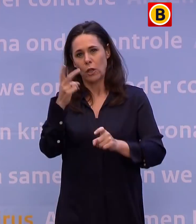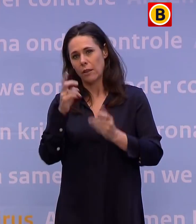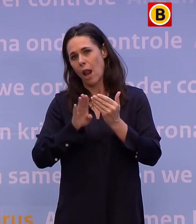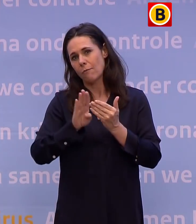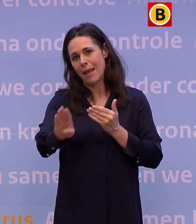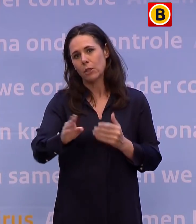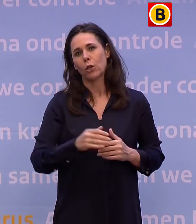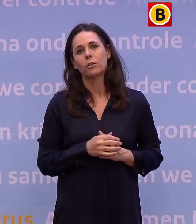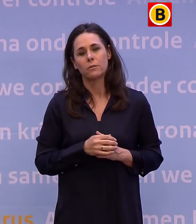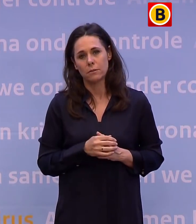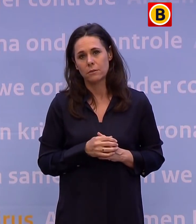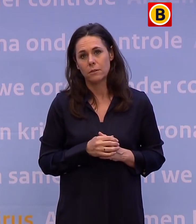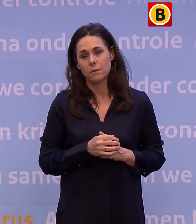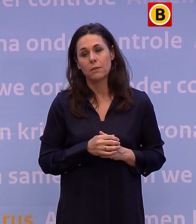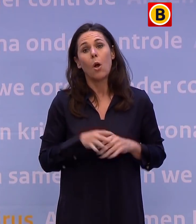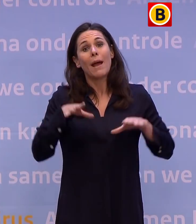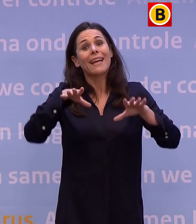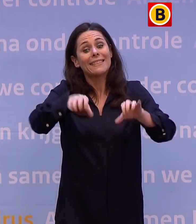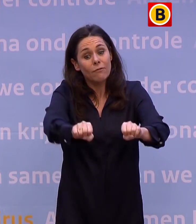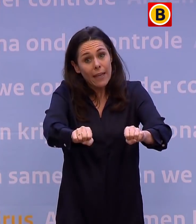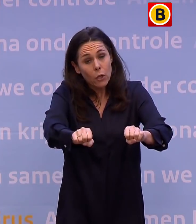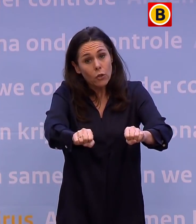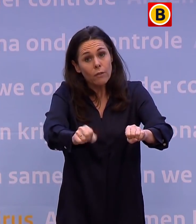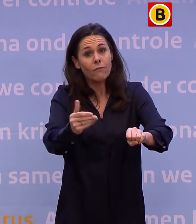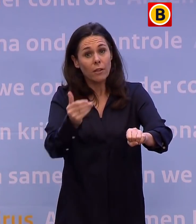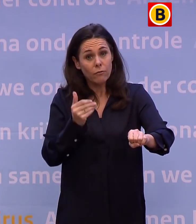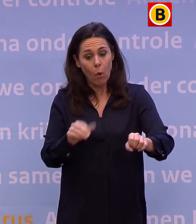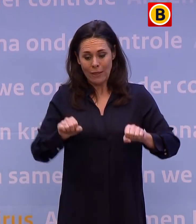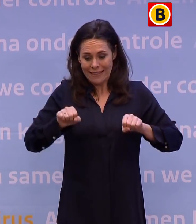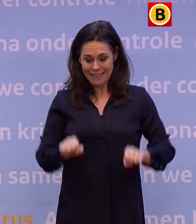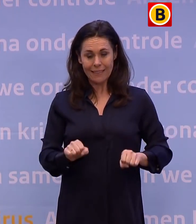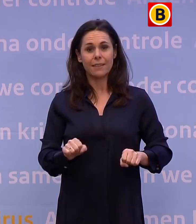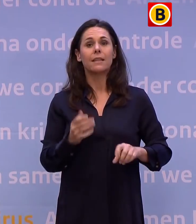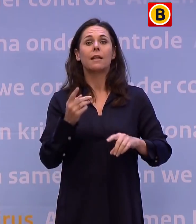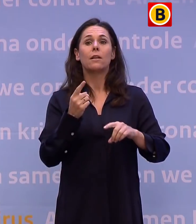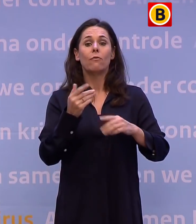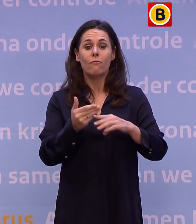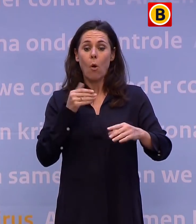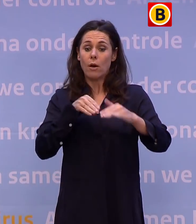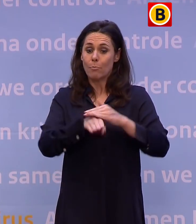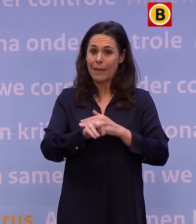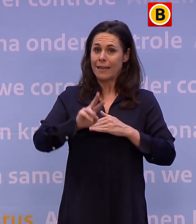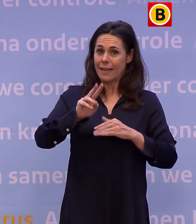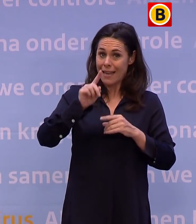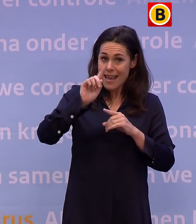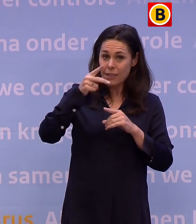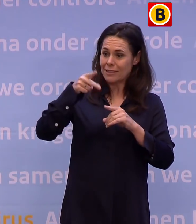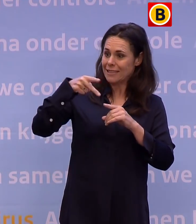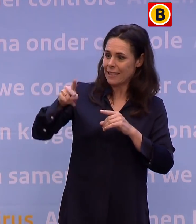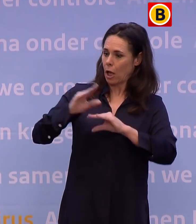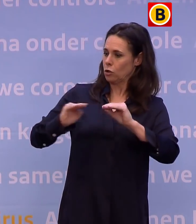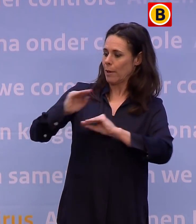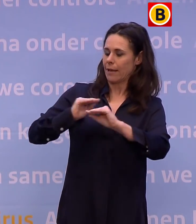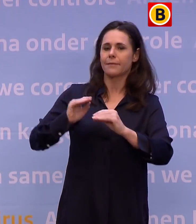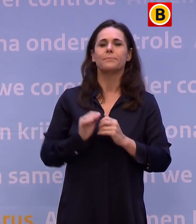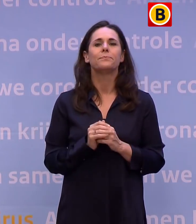1,5 meter afstand, op reservering, zittend en met een checkgesprek aan de voorkant. Een wijziging in